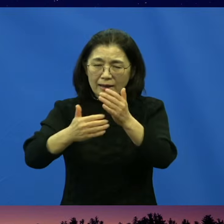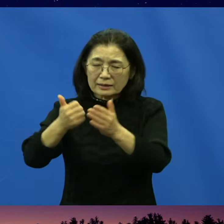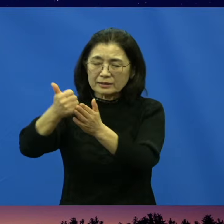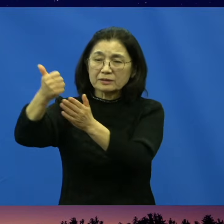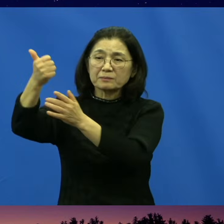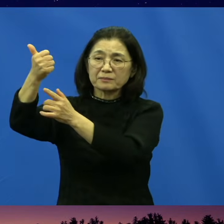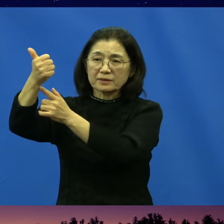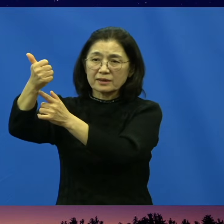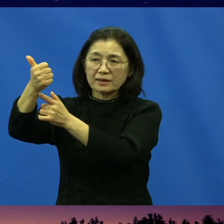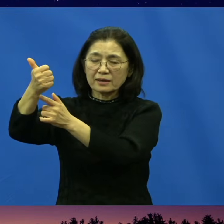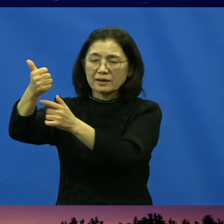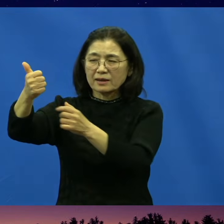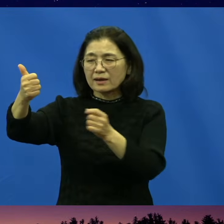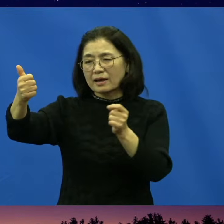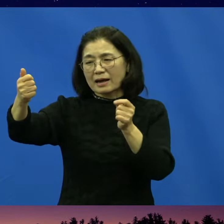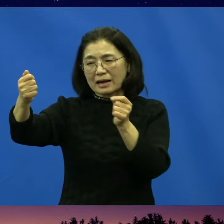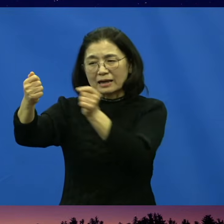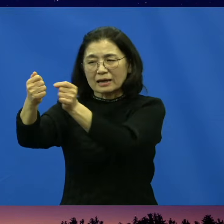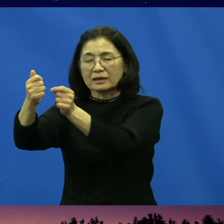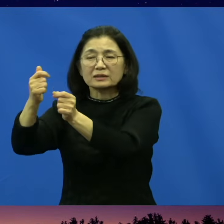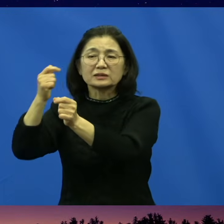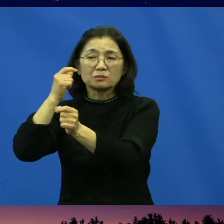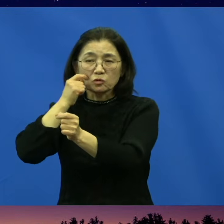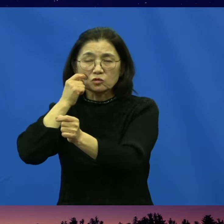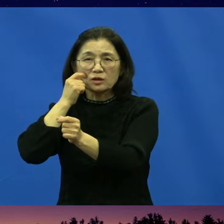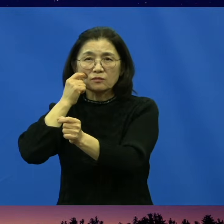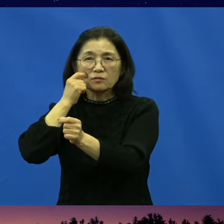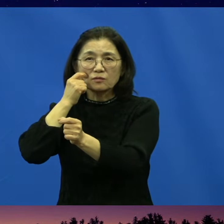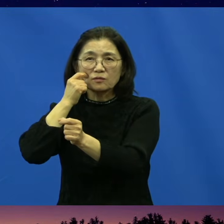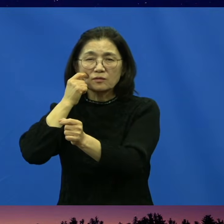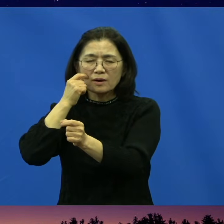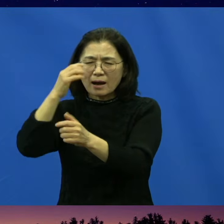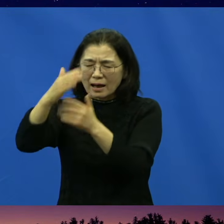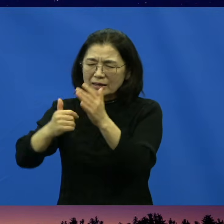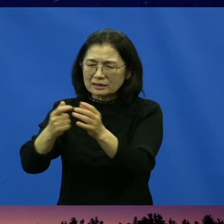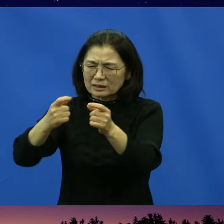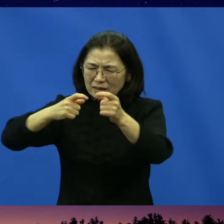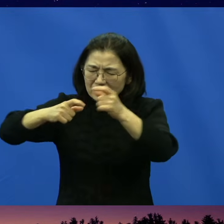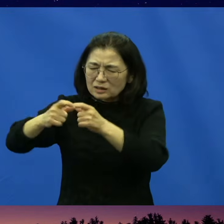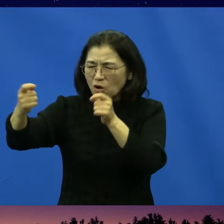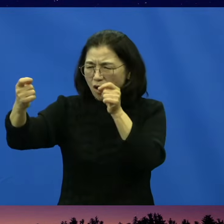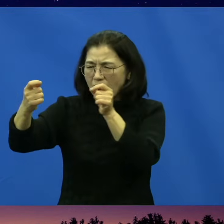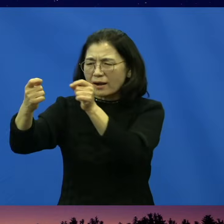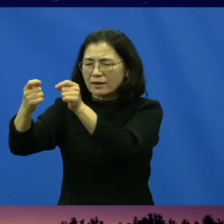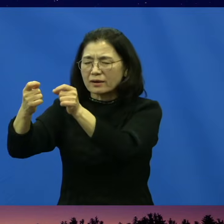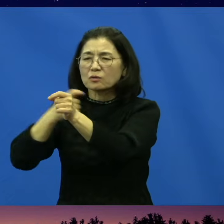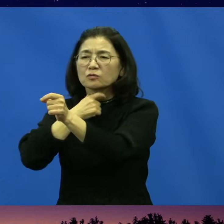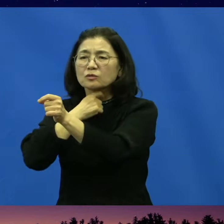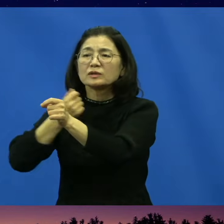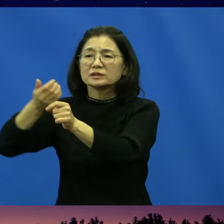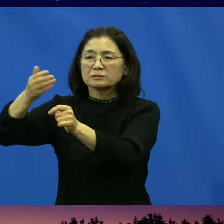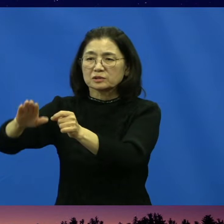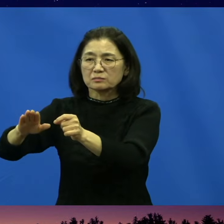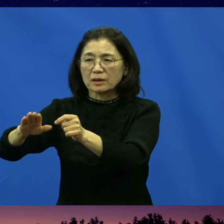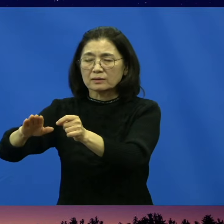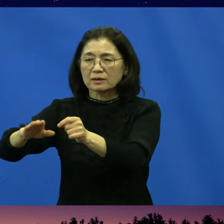하나님께 다가가지 못하게 해요. 하나님께 다가가고 싶지만 주저주저하게 해요.